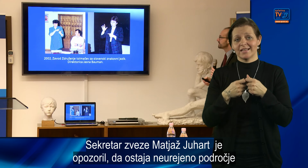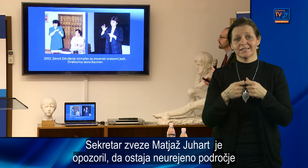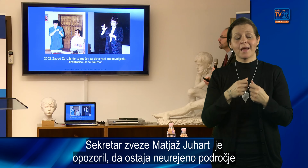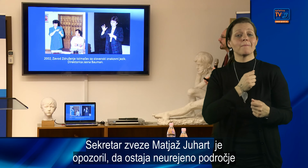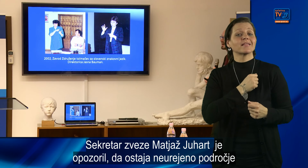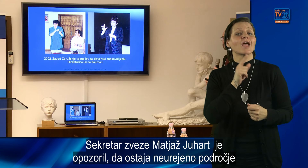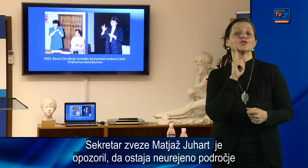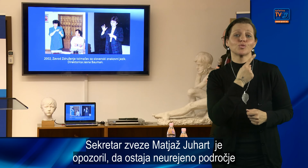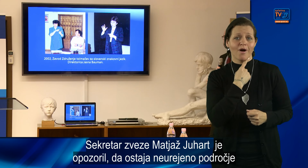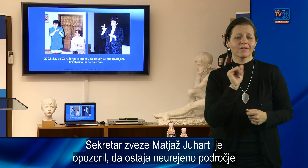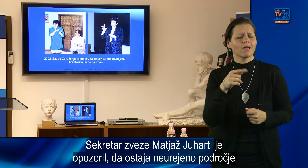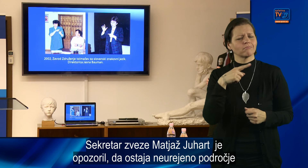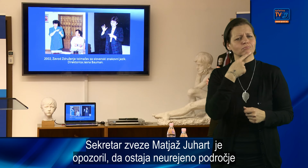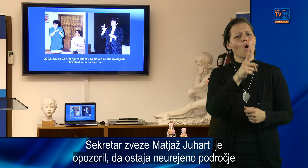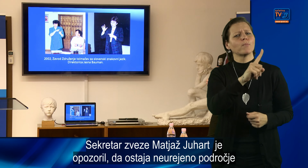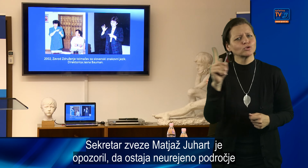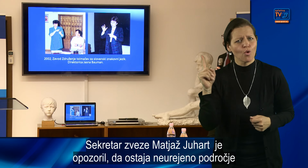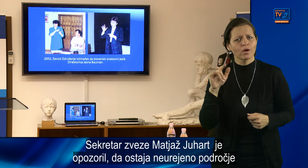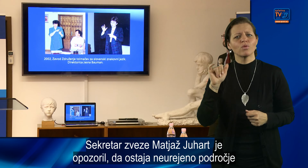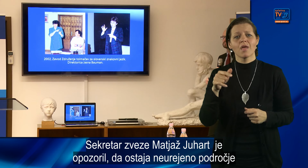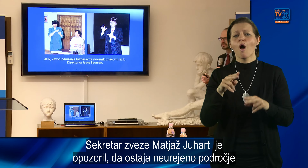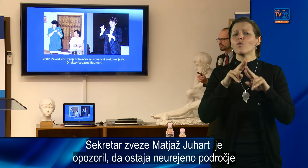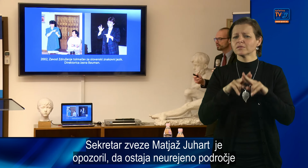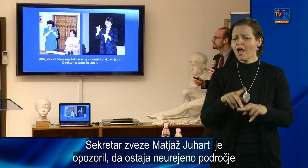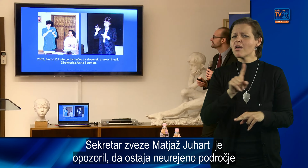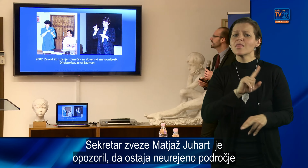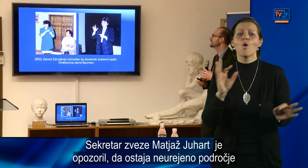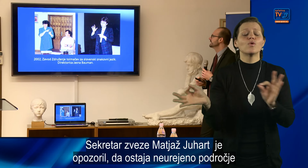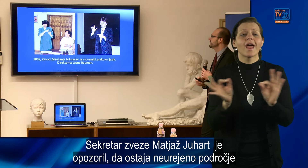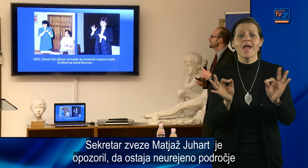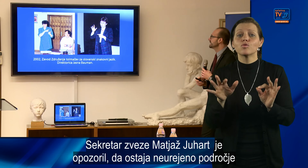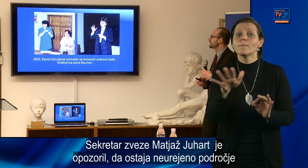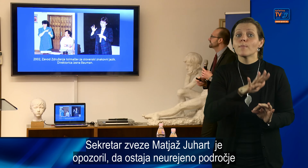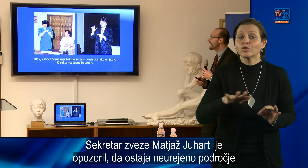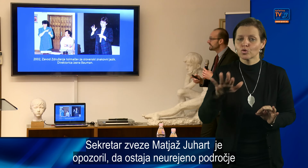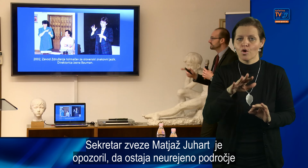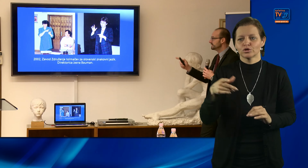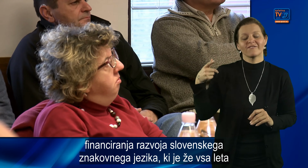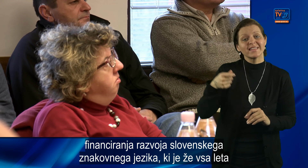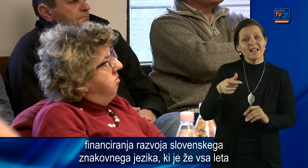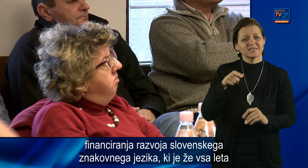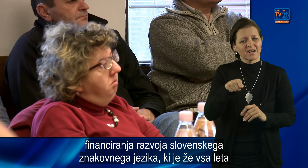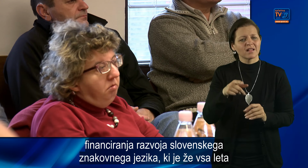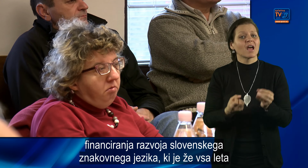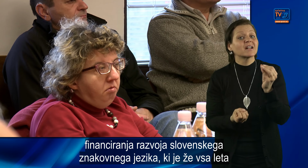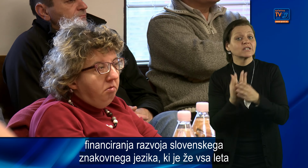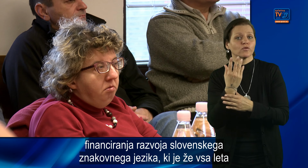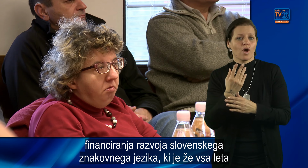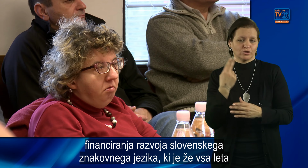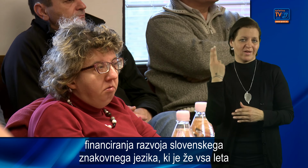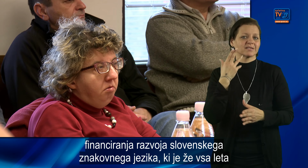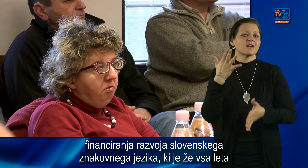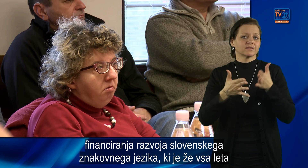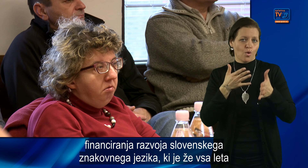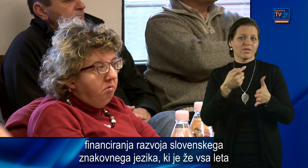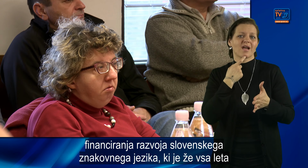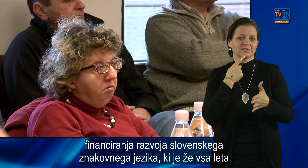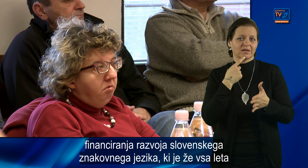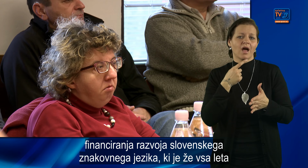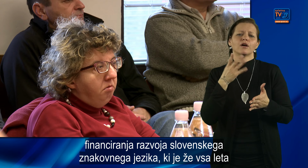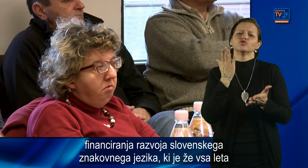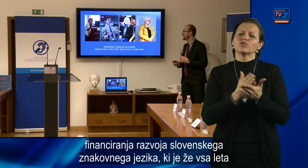Sekretar zveze Matjaž Juhart je opozoril, da ostaja neurejeno področje financiranja razvoja slovenskega znakovnega